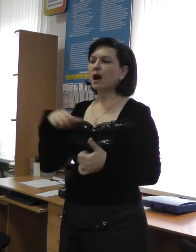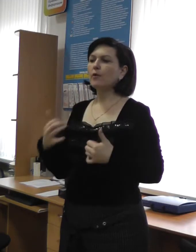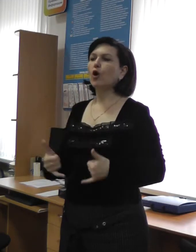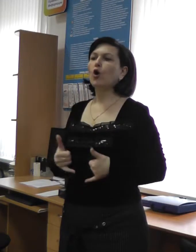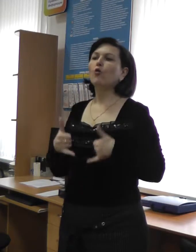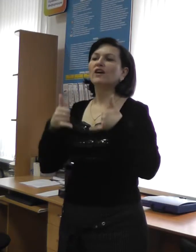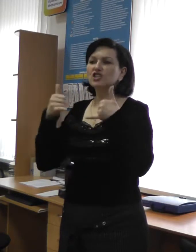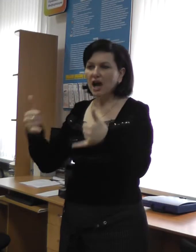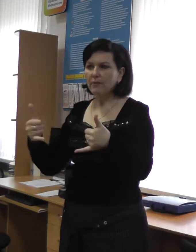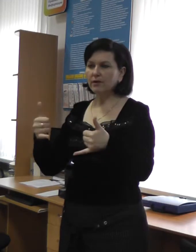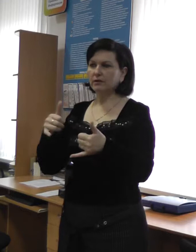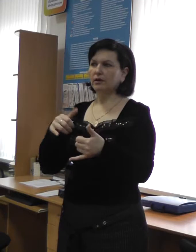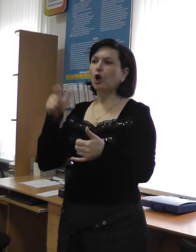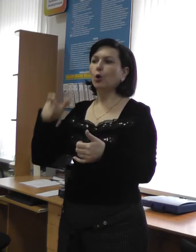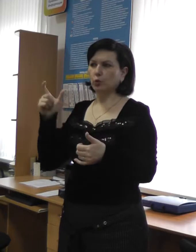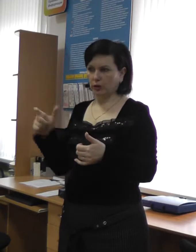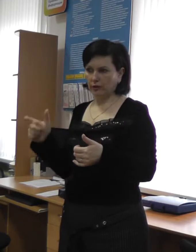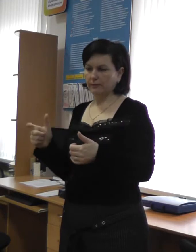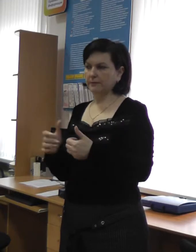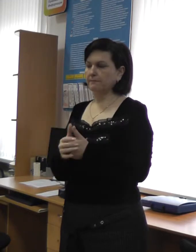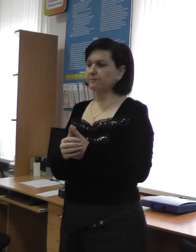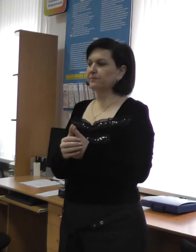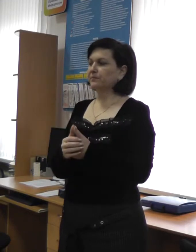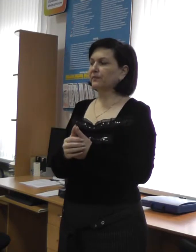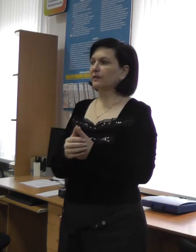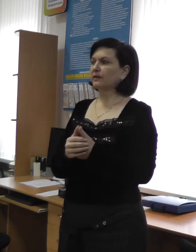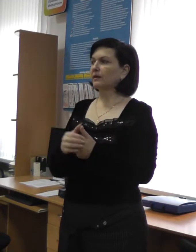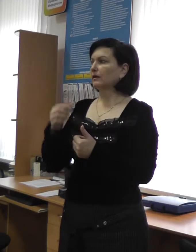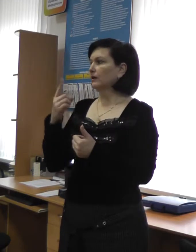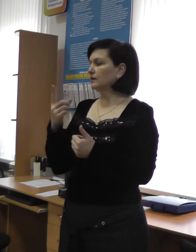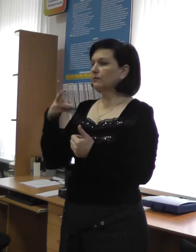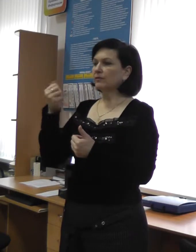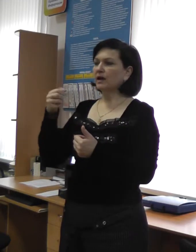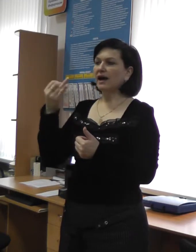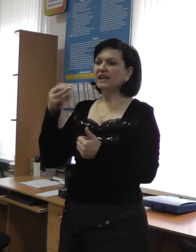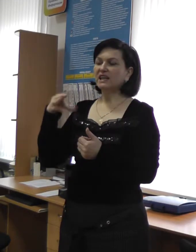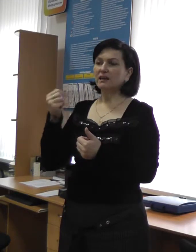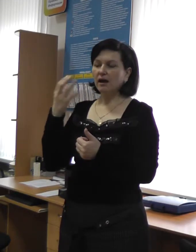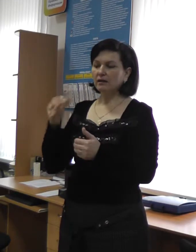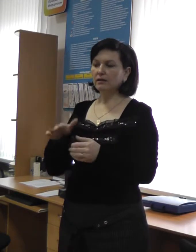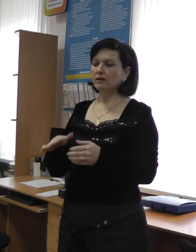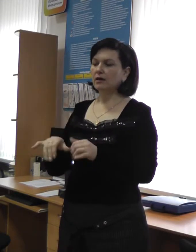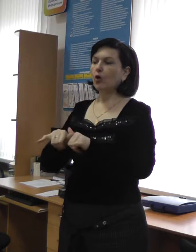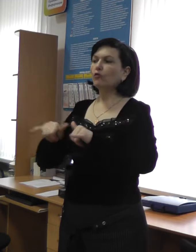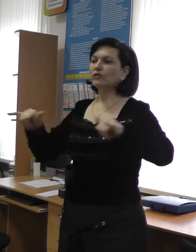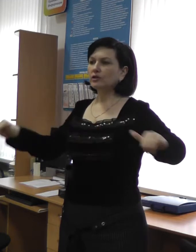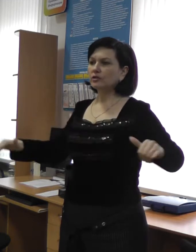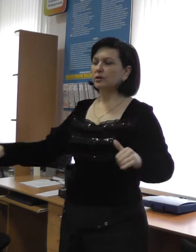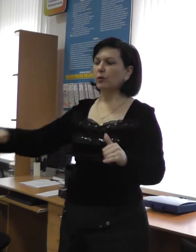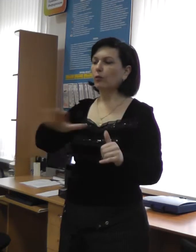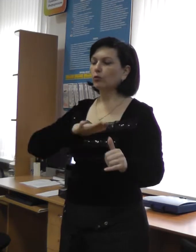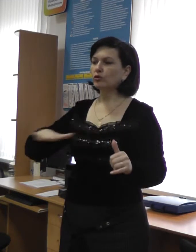горожан, готовых принести общественную пользу. Одним из таких деяний Найтаки стало увеличение площади единственной тогда в